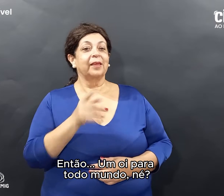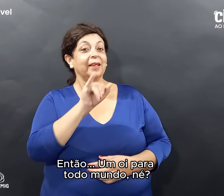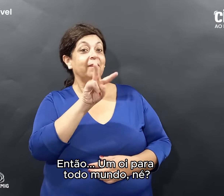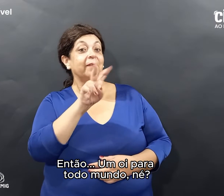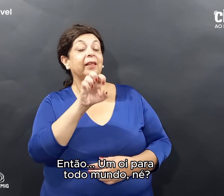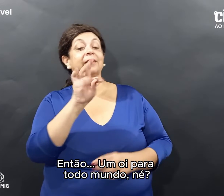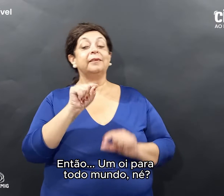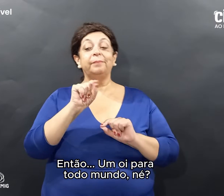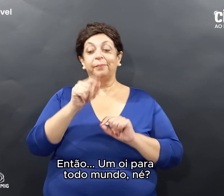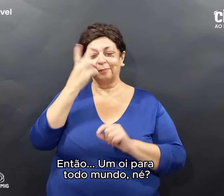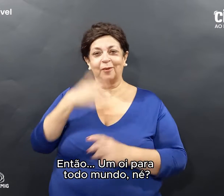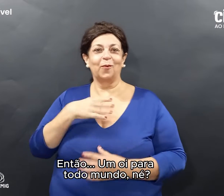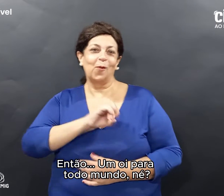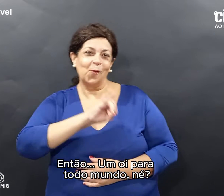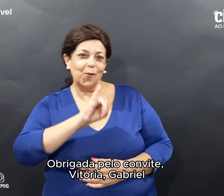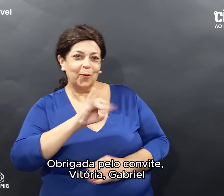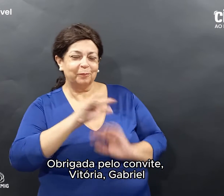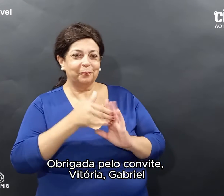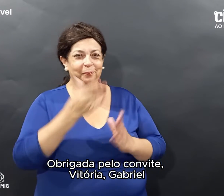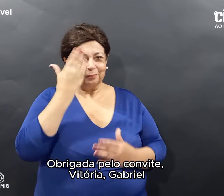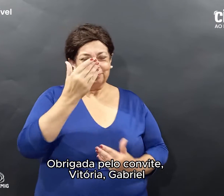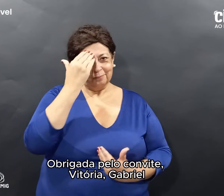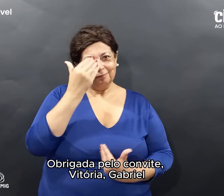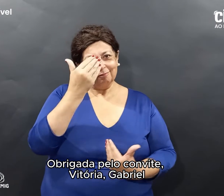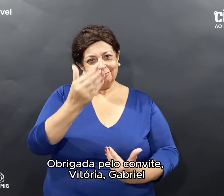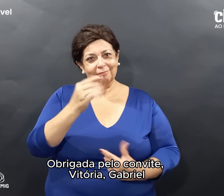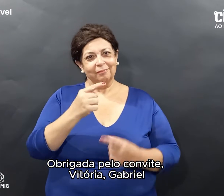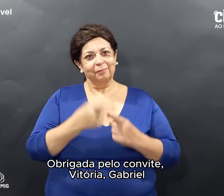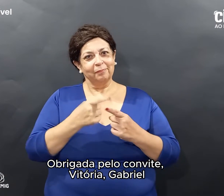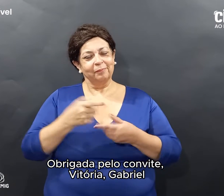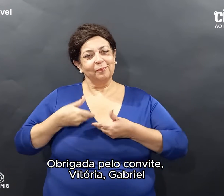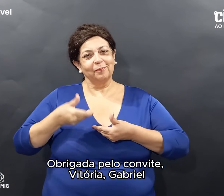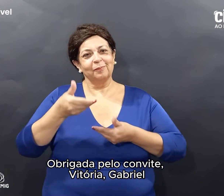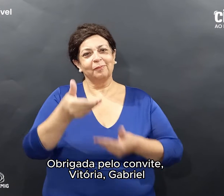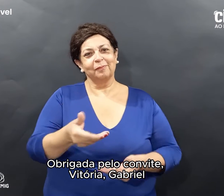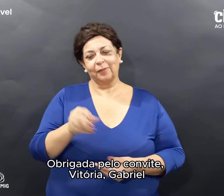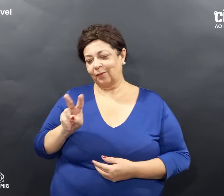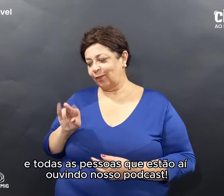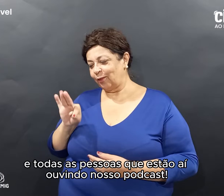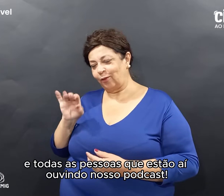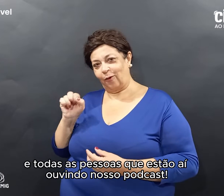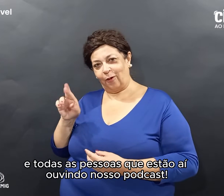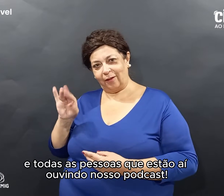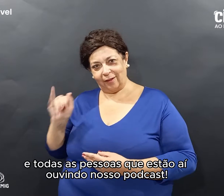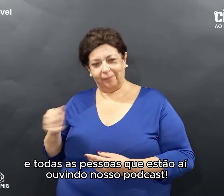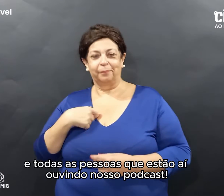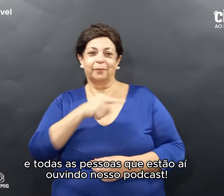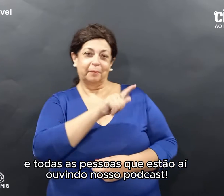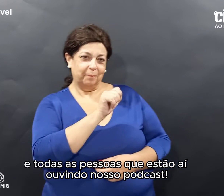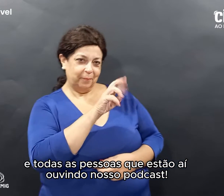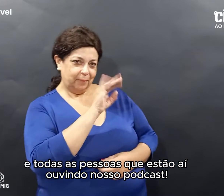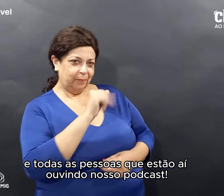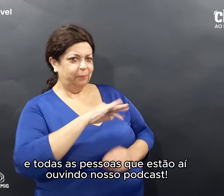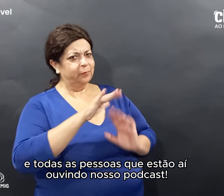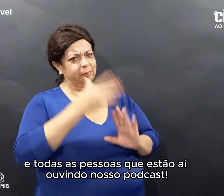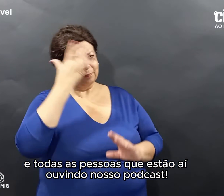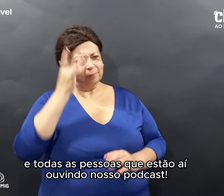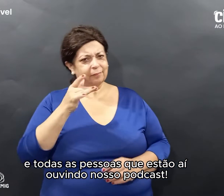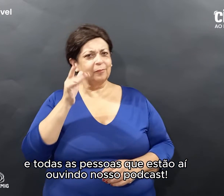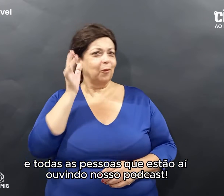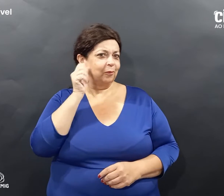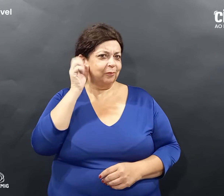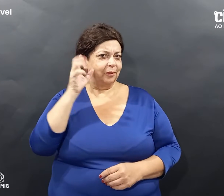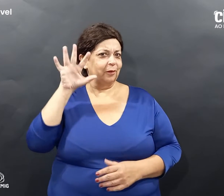Então, um oi para todo mundo, né? Obrigada pelo convite, Vitória, Gabriel e todas as pessoas que estão aí ouvindo o